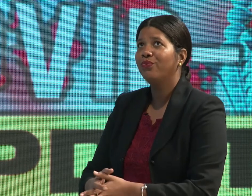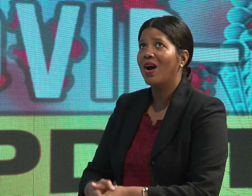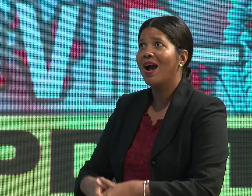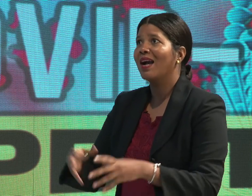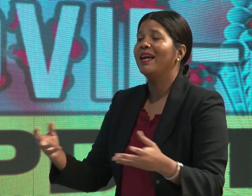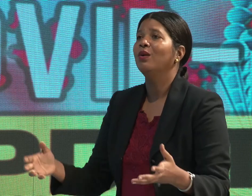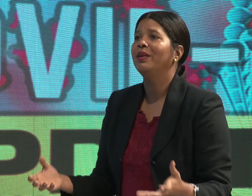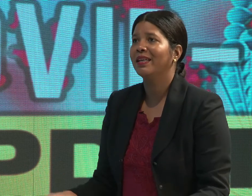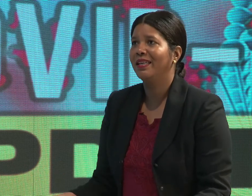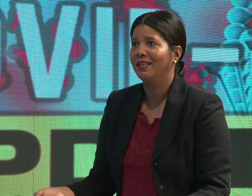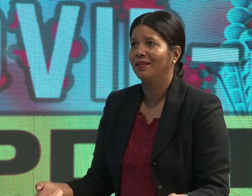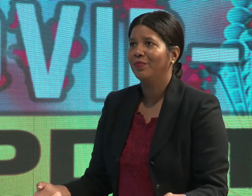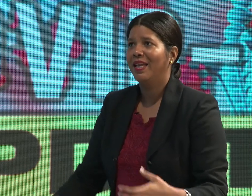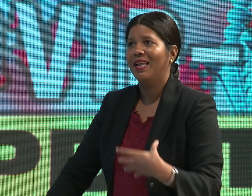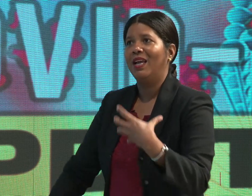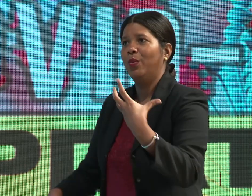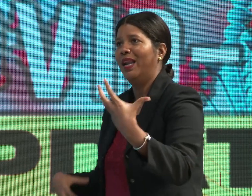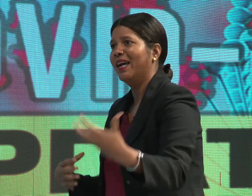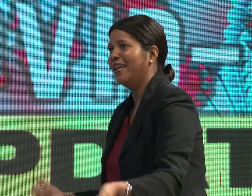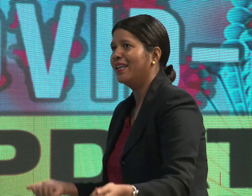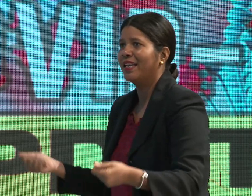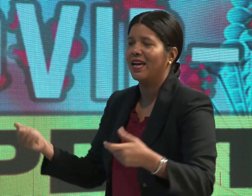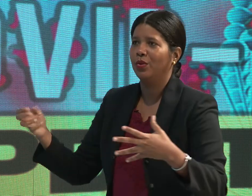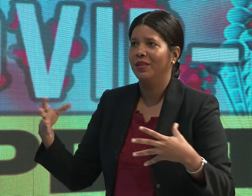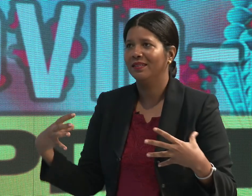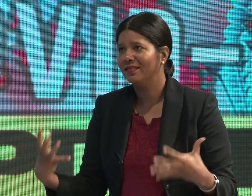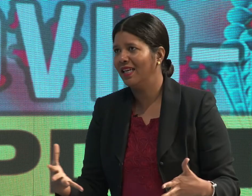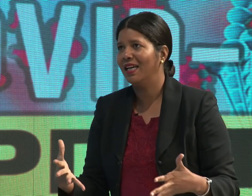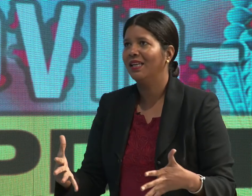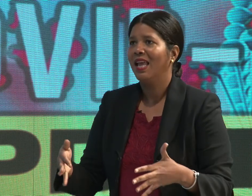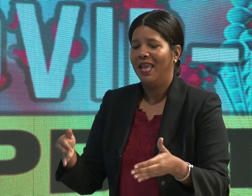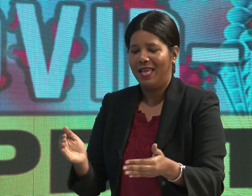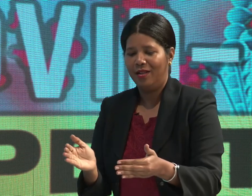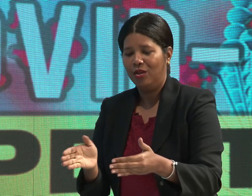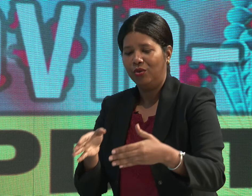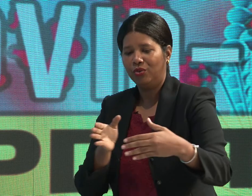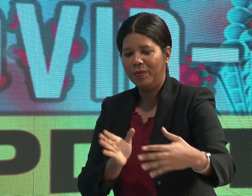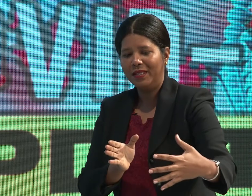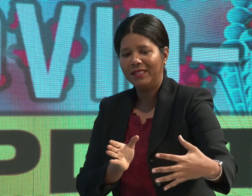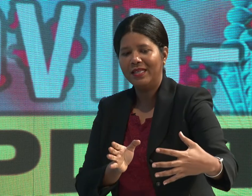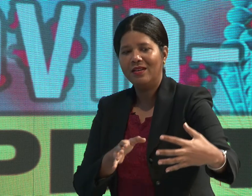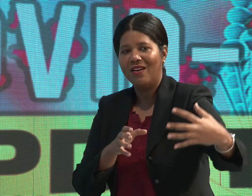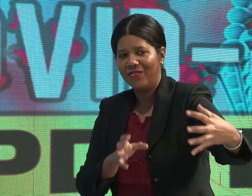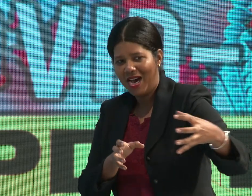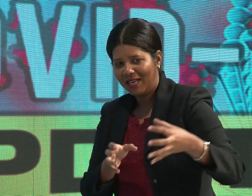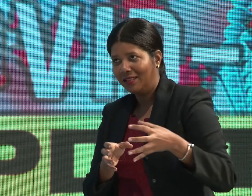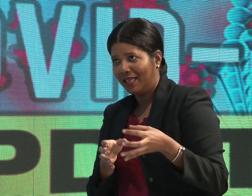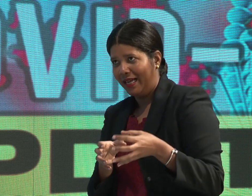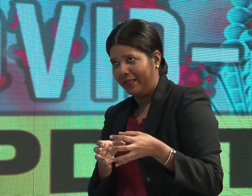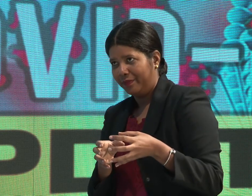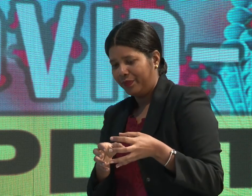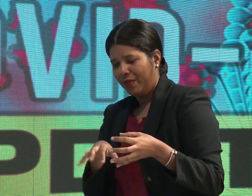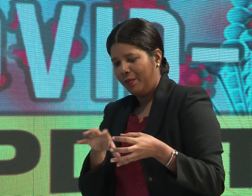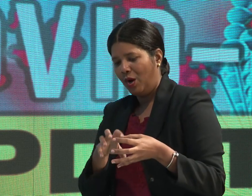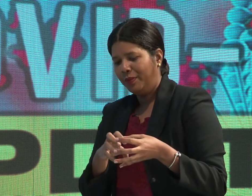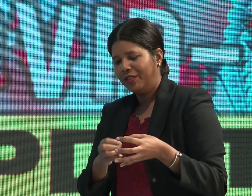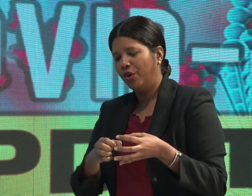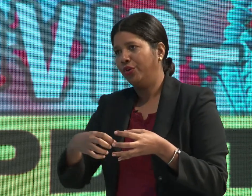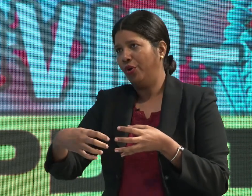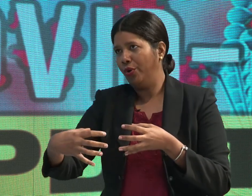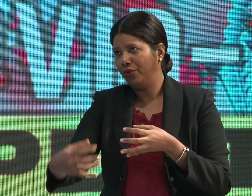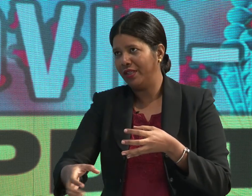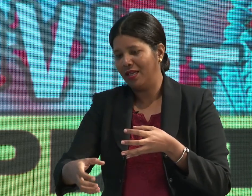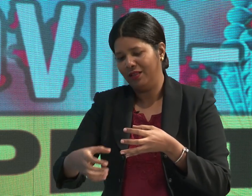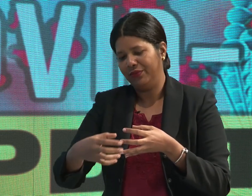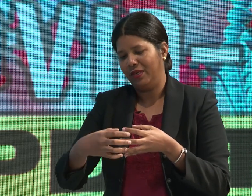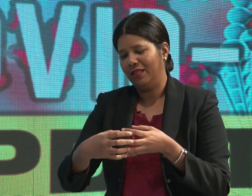hoe vaak ga je willen gillen? En dan ga je willen ageren, je gaat willen slaan. En sommige dingen waren er al. Maar omdat je